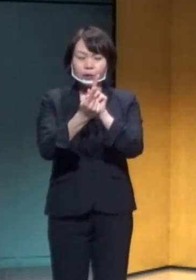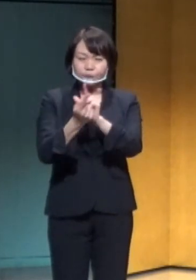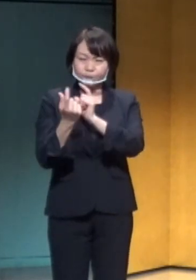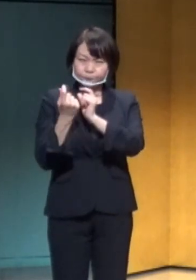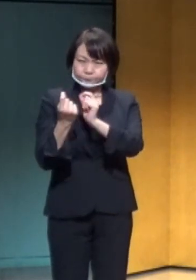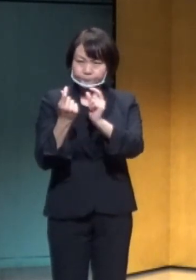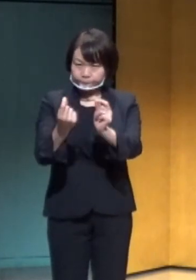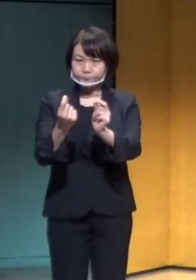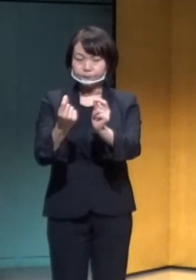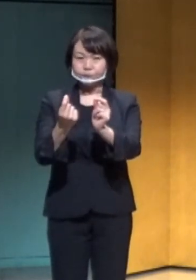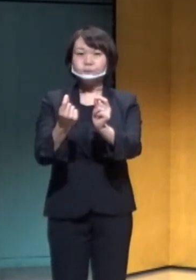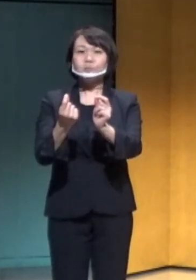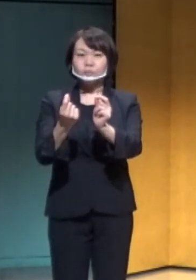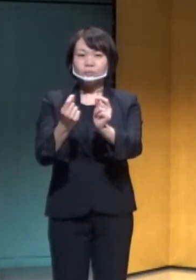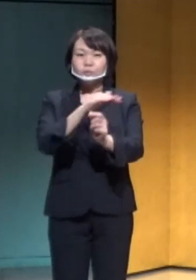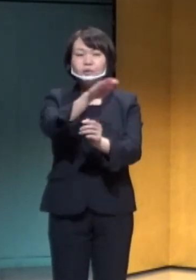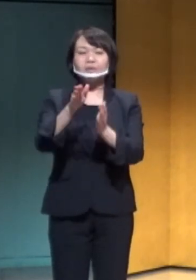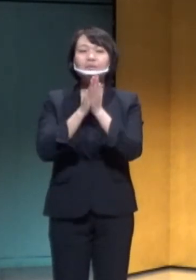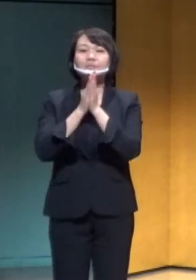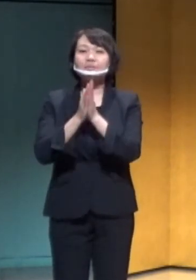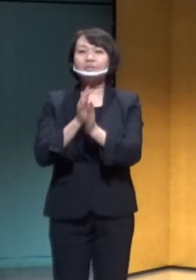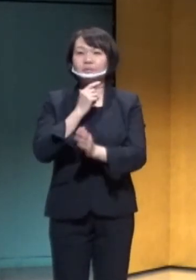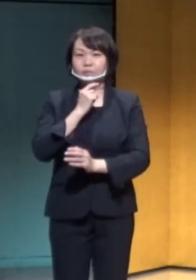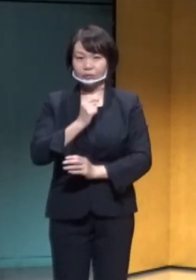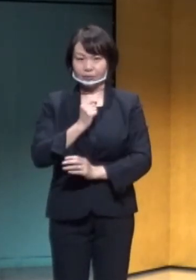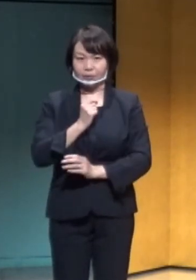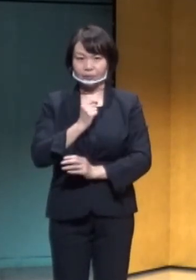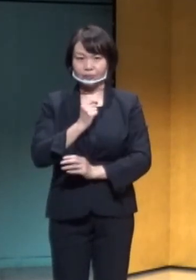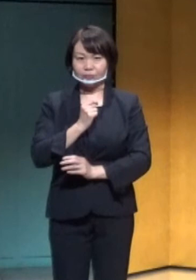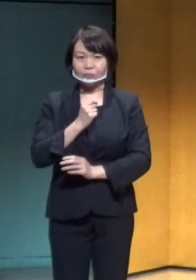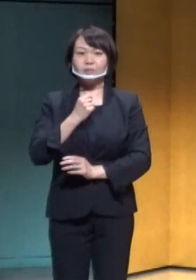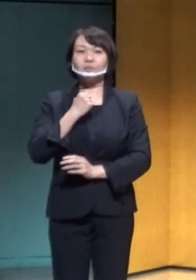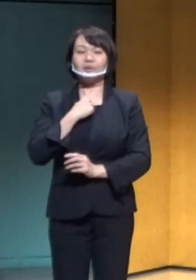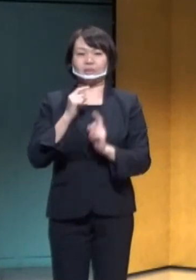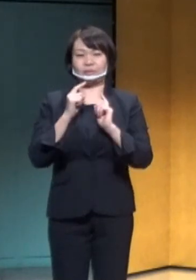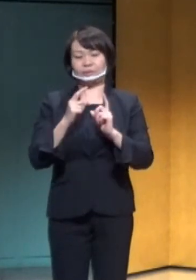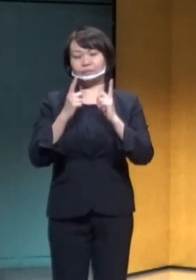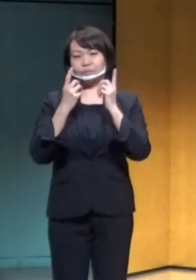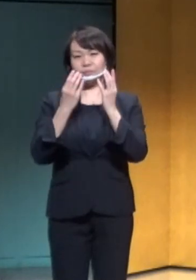取っていただくことをお願い申し上げまして、私からのご挨拶を